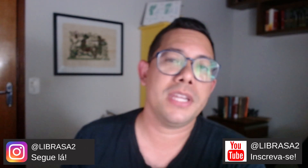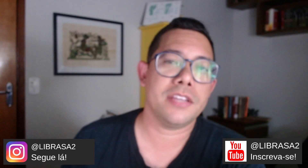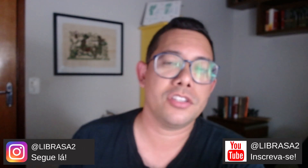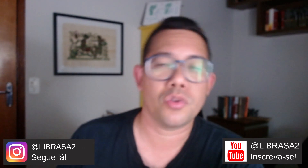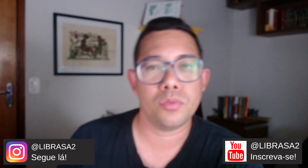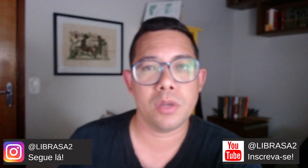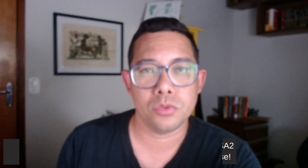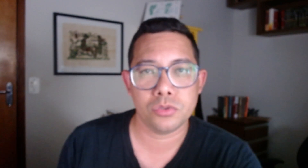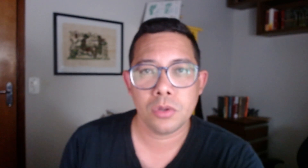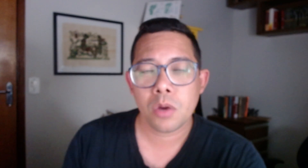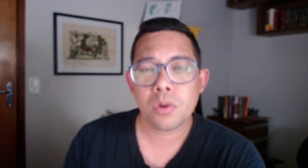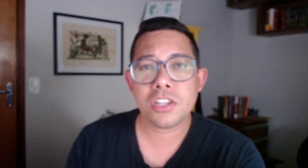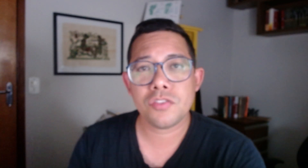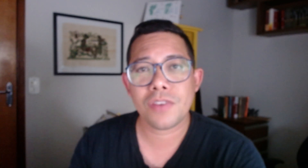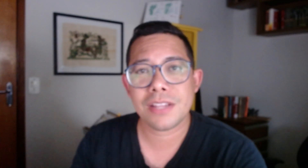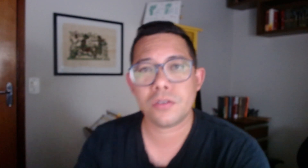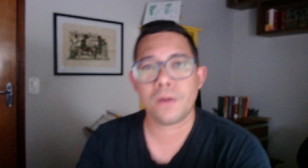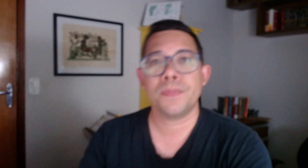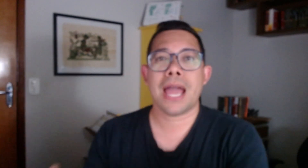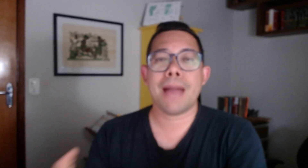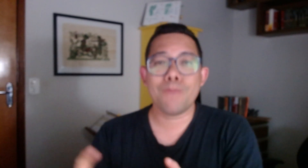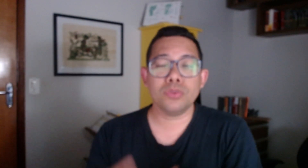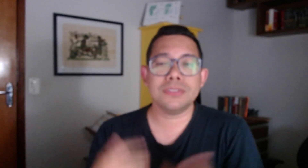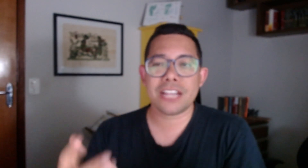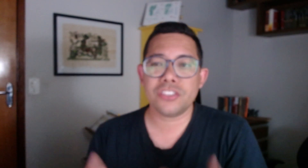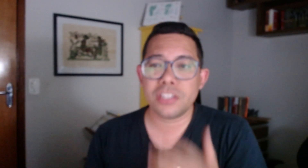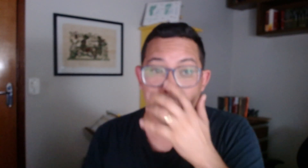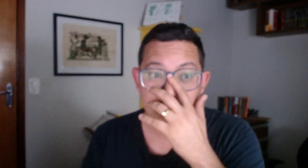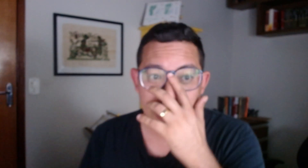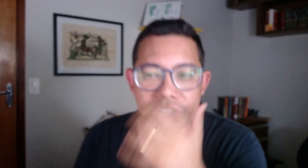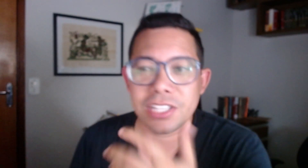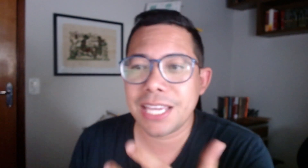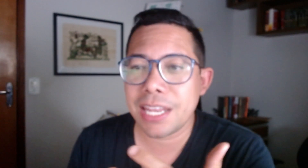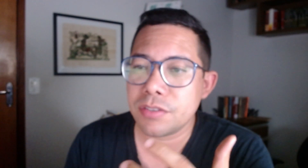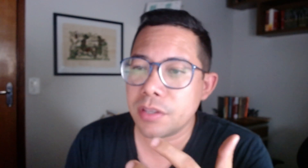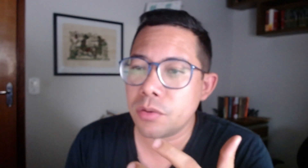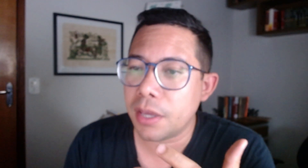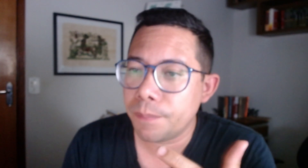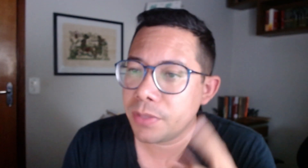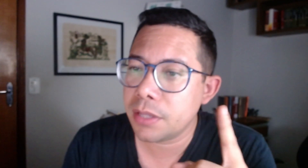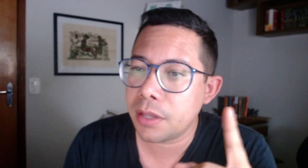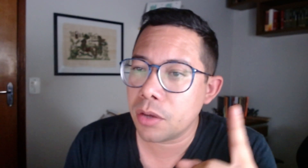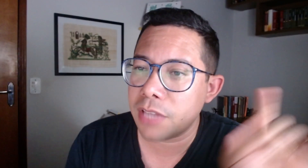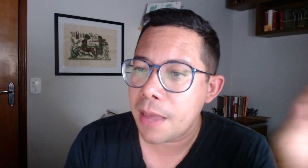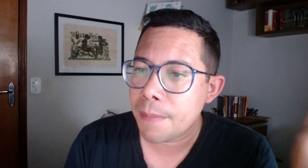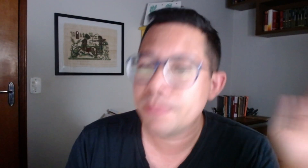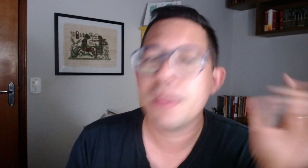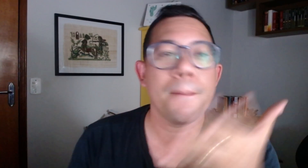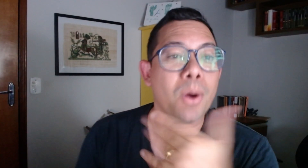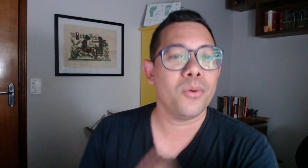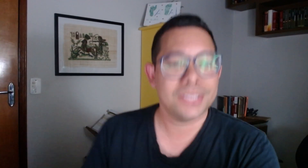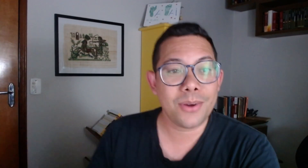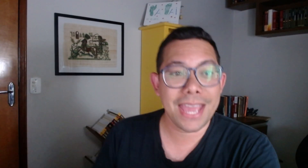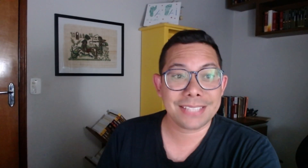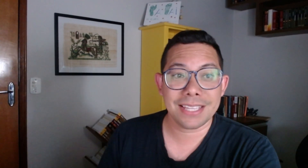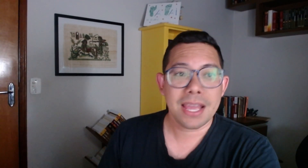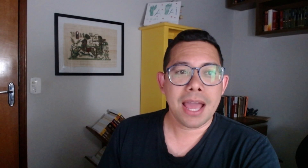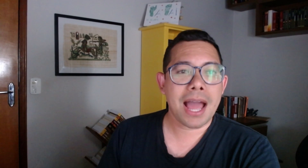esses conteúdos. Quando a gente fala assim, a bondade de Deus, a gente está querendo dizer o quê? Que Deus é bom. Então é essa a